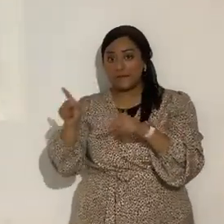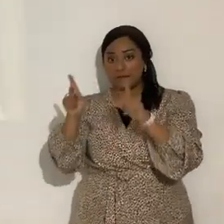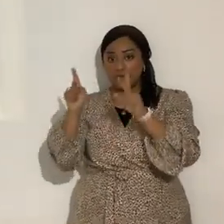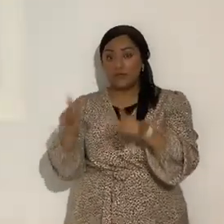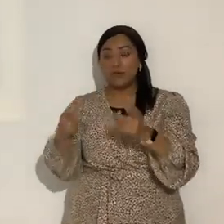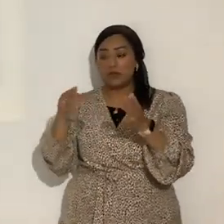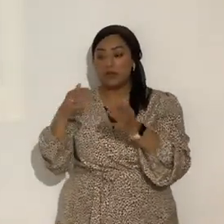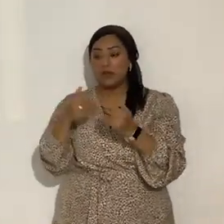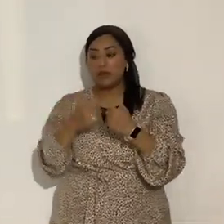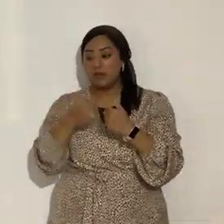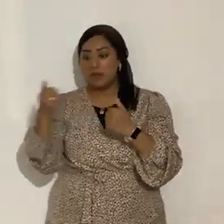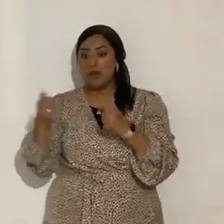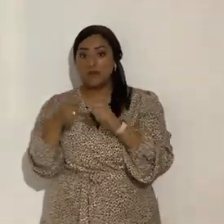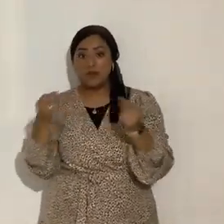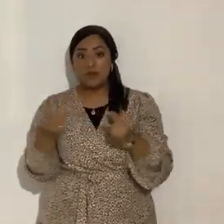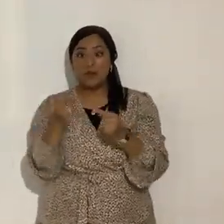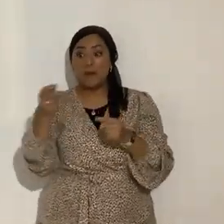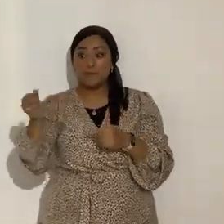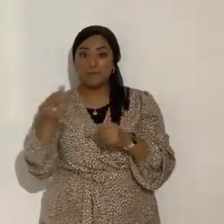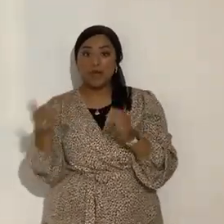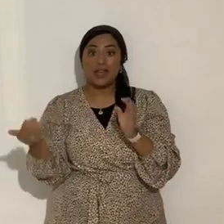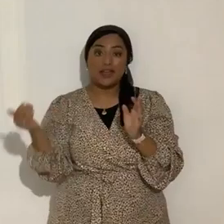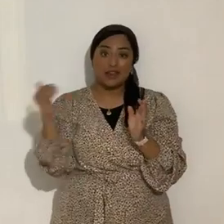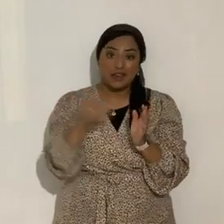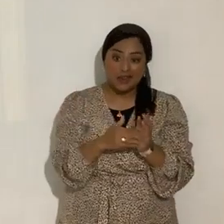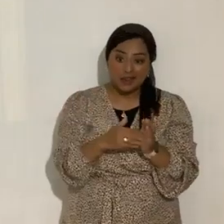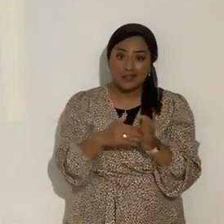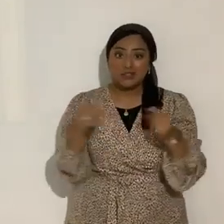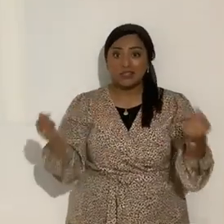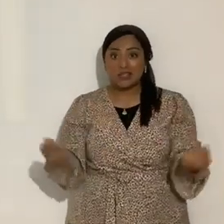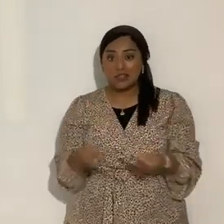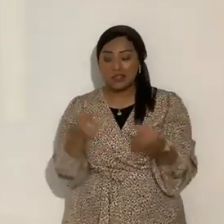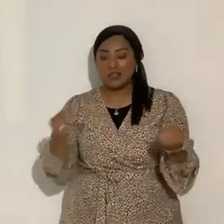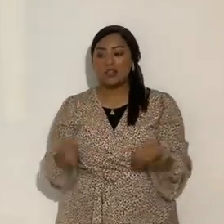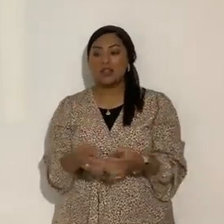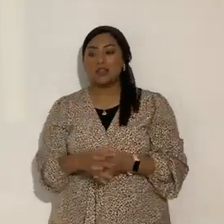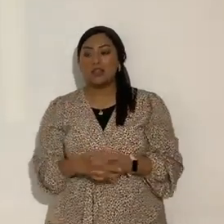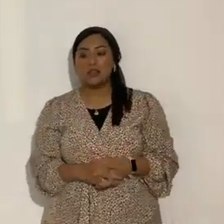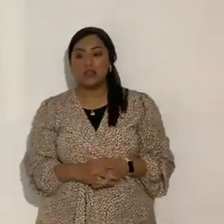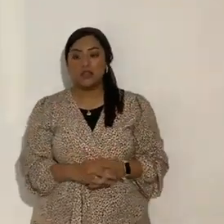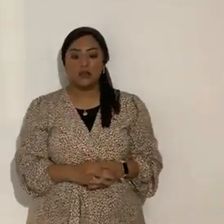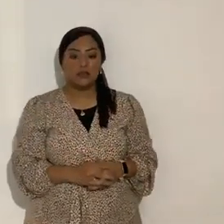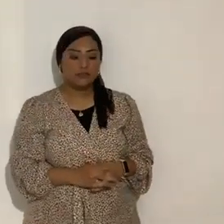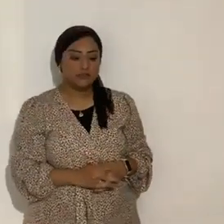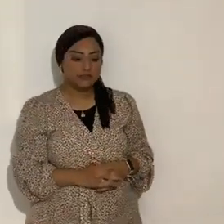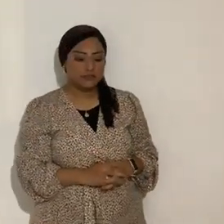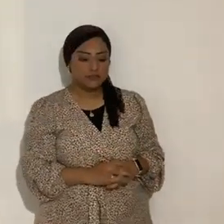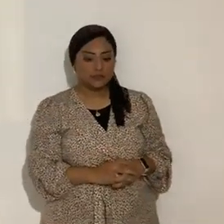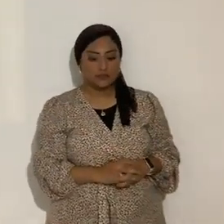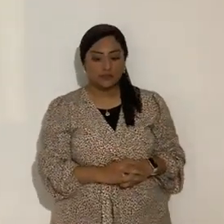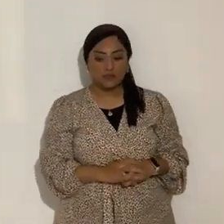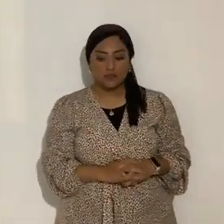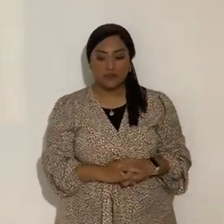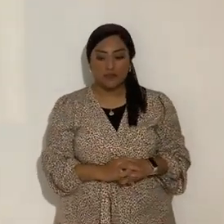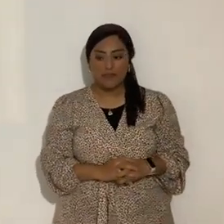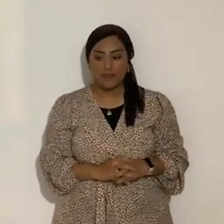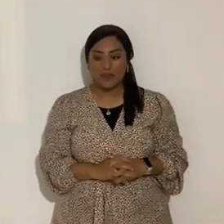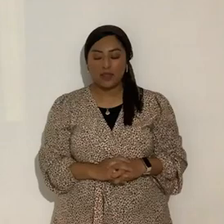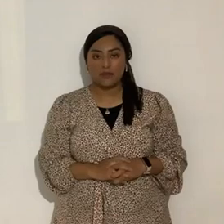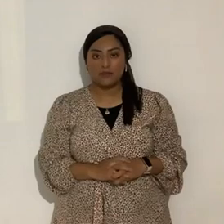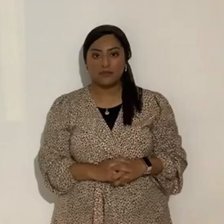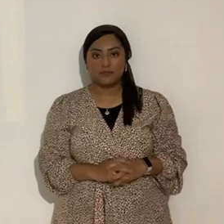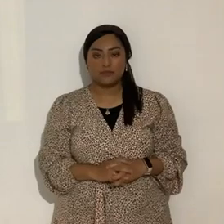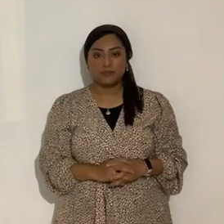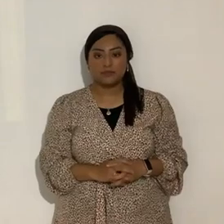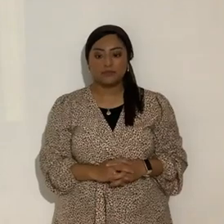apartado de pecados y demás, pero como volvió a revolcarse, como el perro se vuelve a su vómito, como la puerca lavada al cieno, a revolcarse